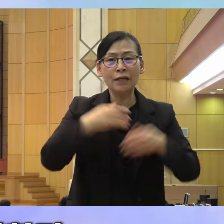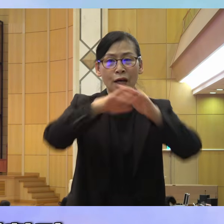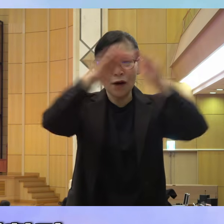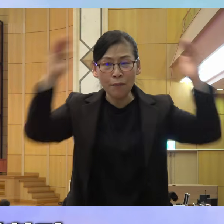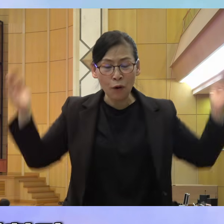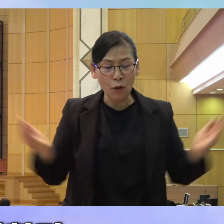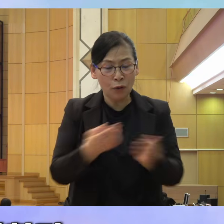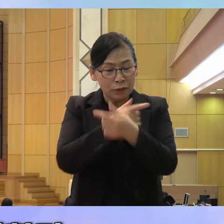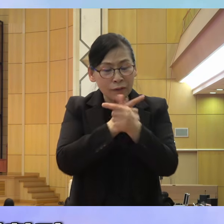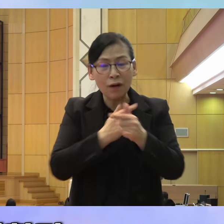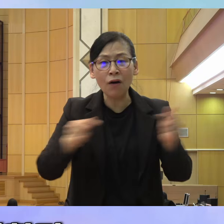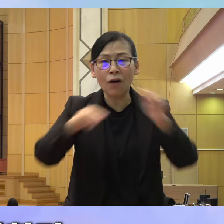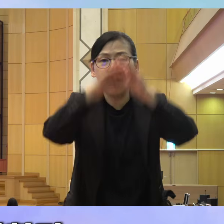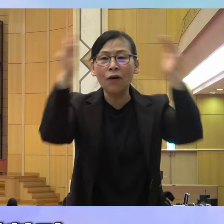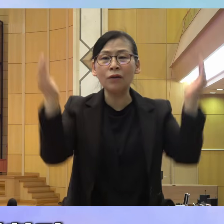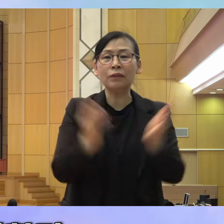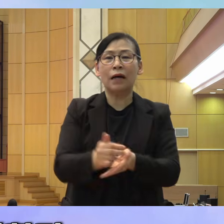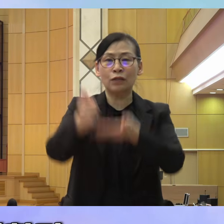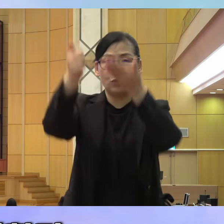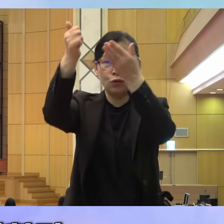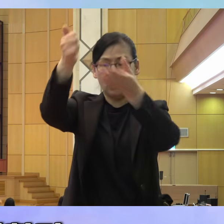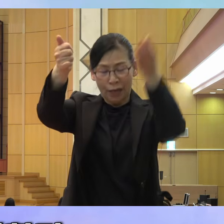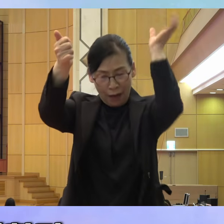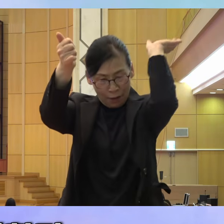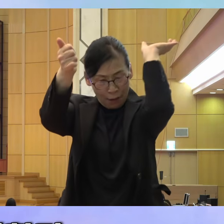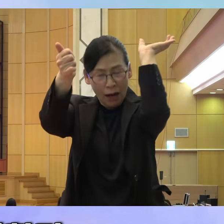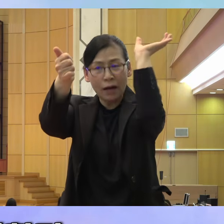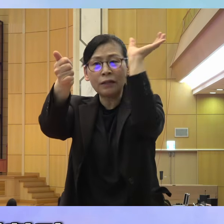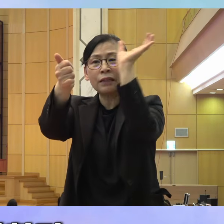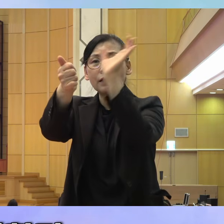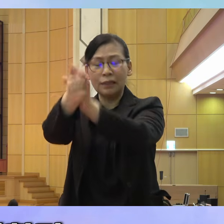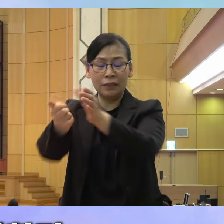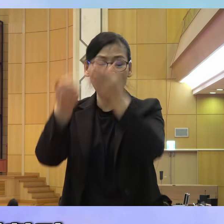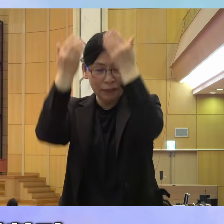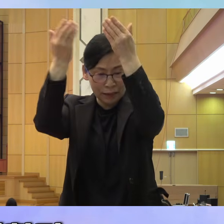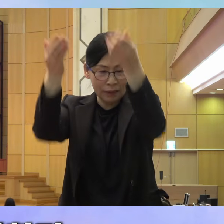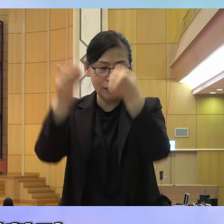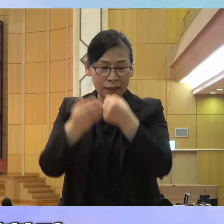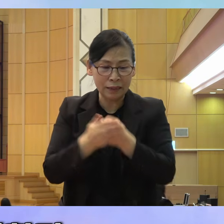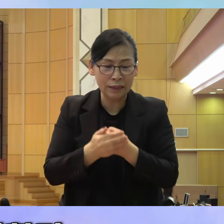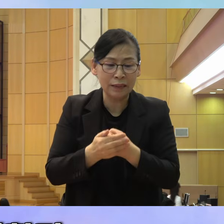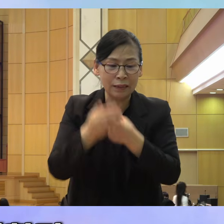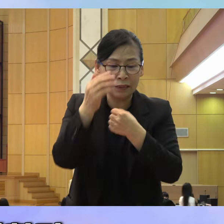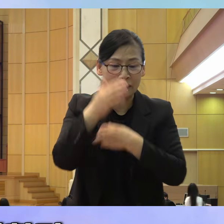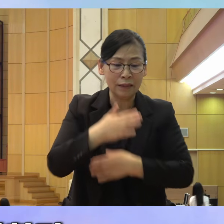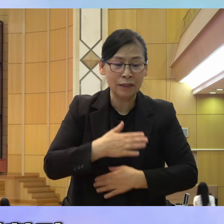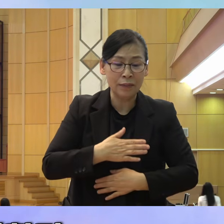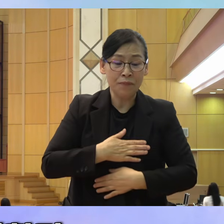나의 모든 것 다 주께 맡기니